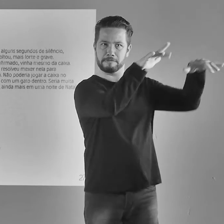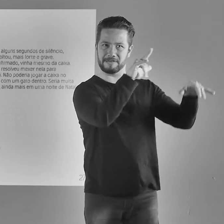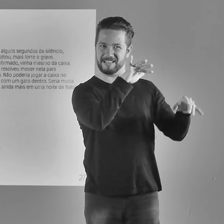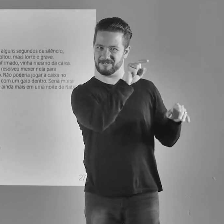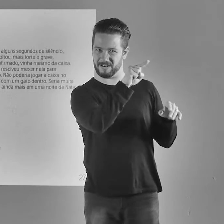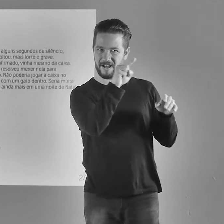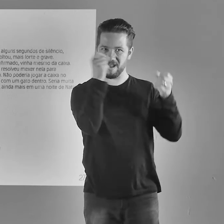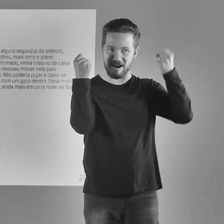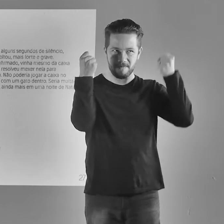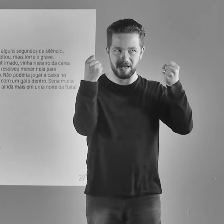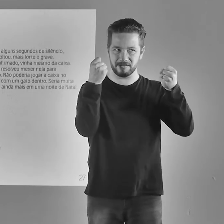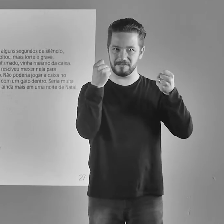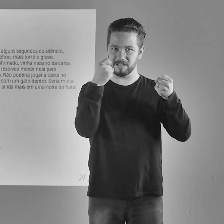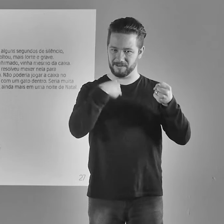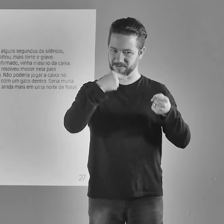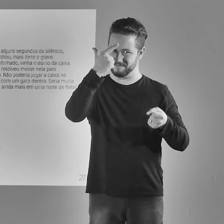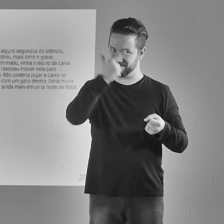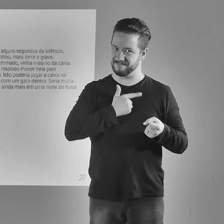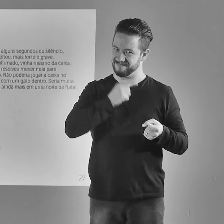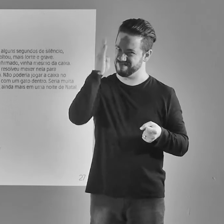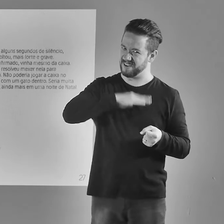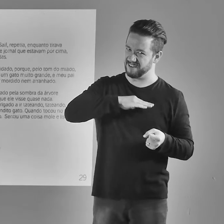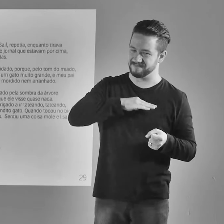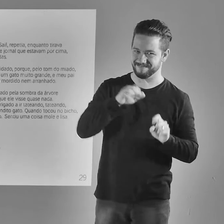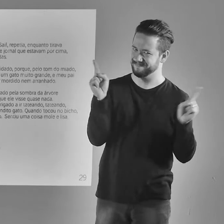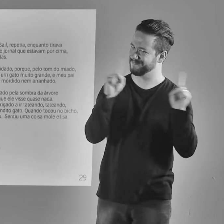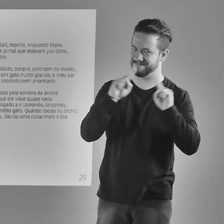crueldade. Ainda mais na noite de Natal.